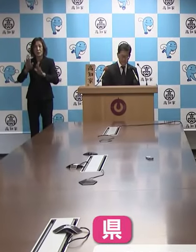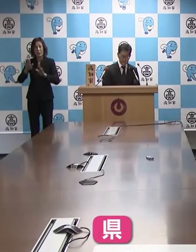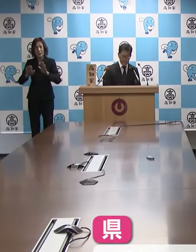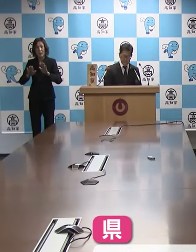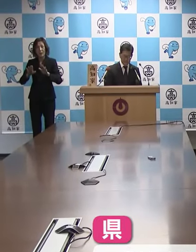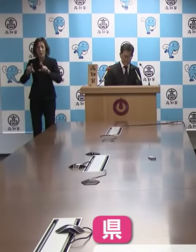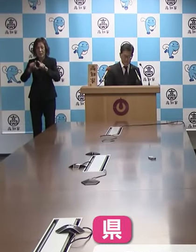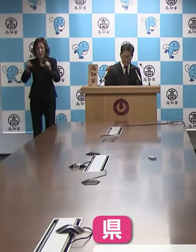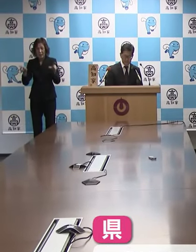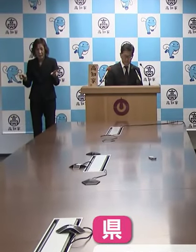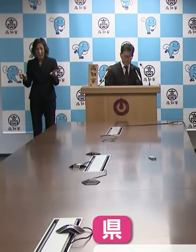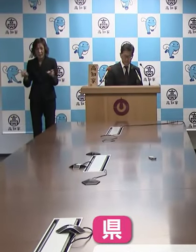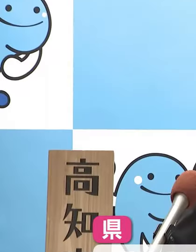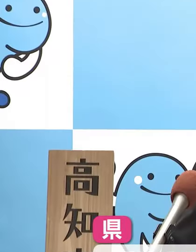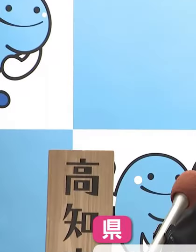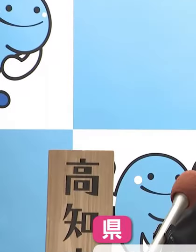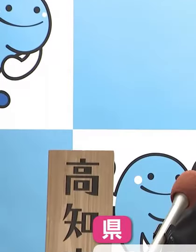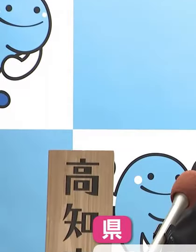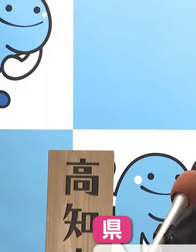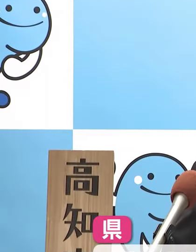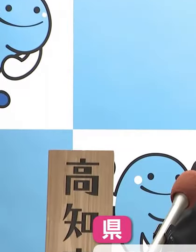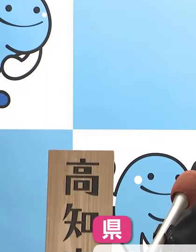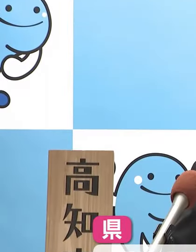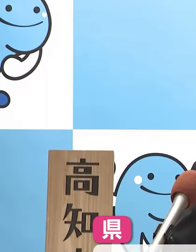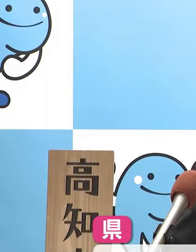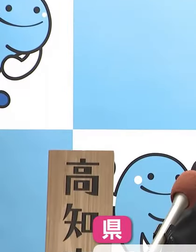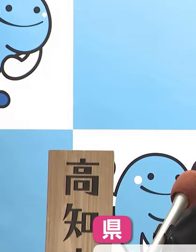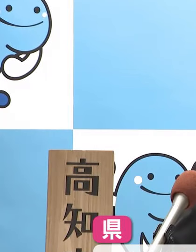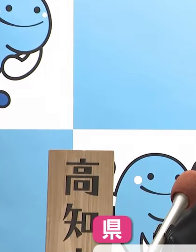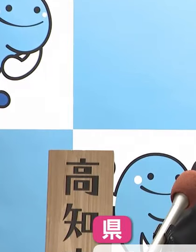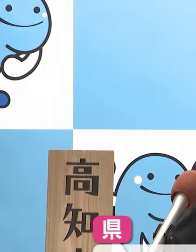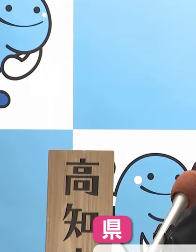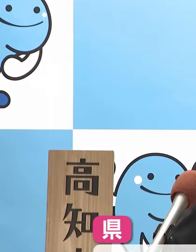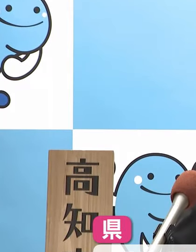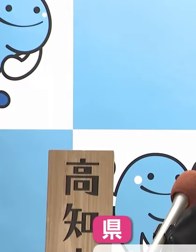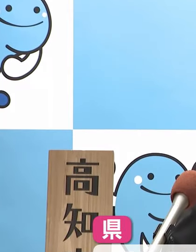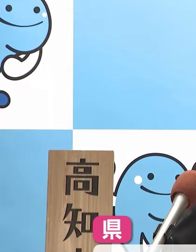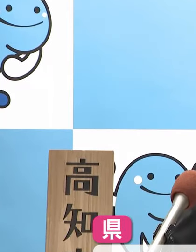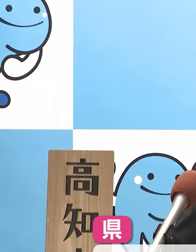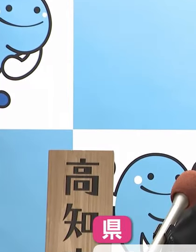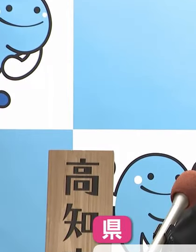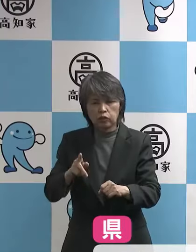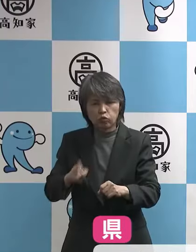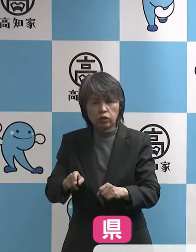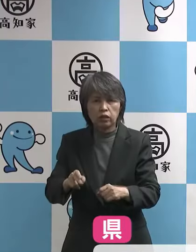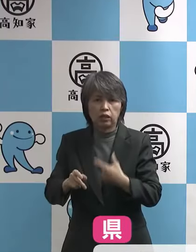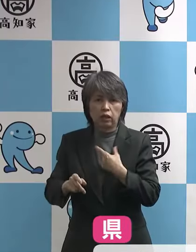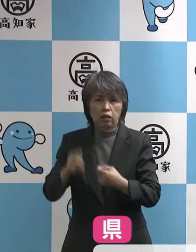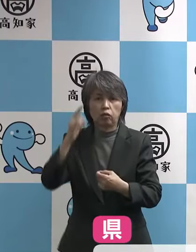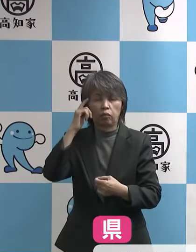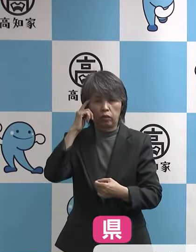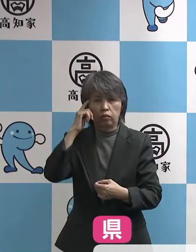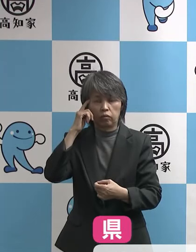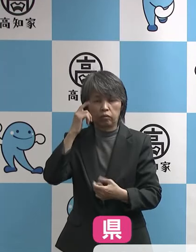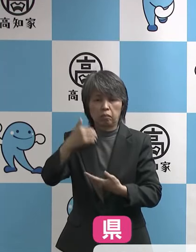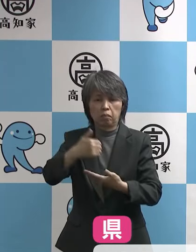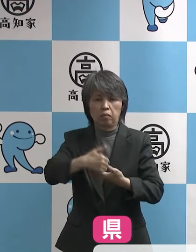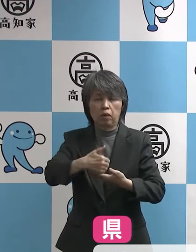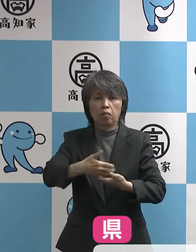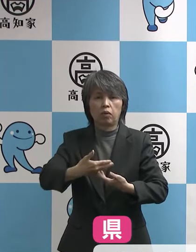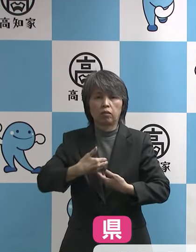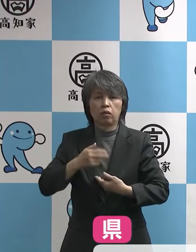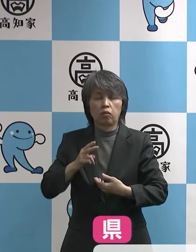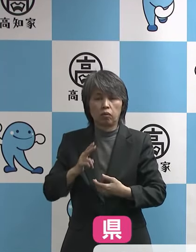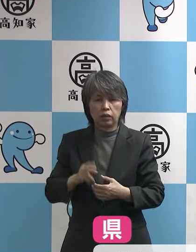としての考え方を掲載し県民に理解を図っていくとしています県では今月末までに